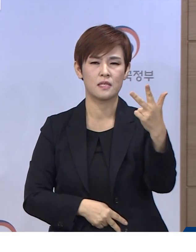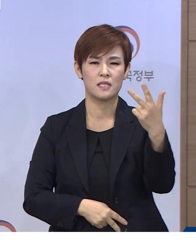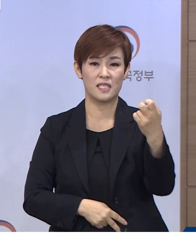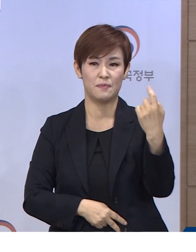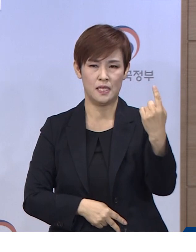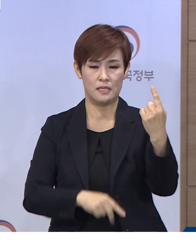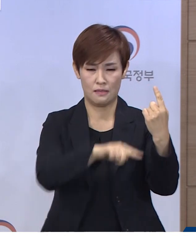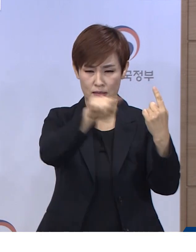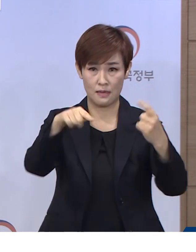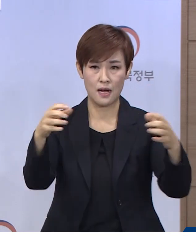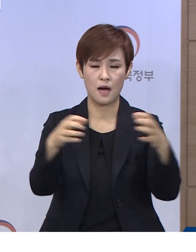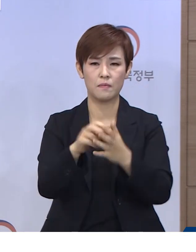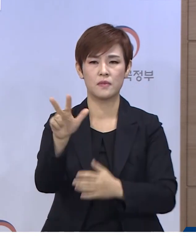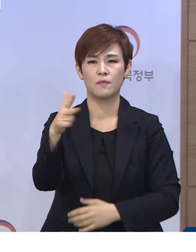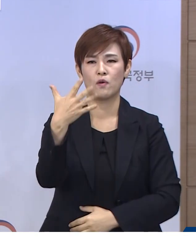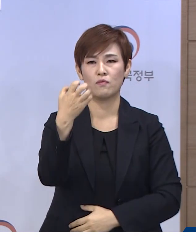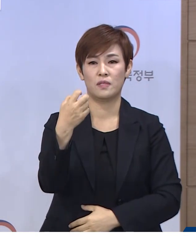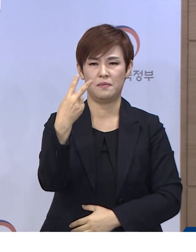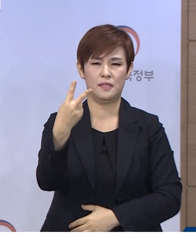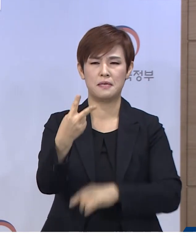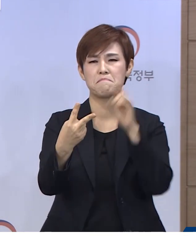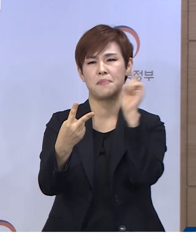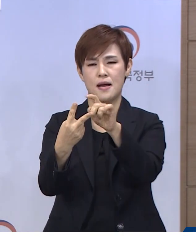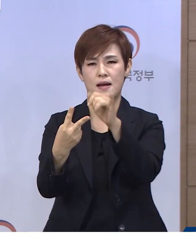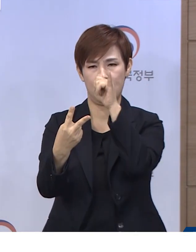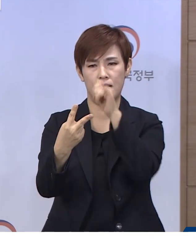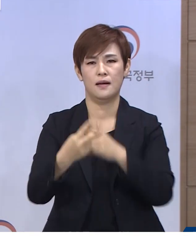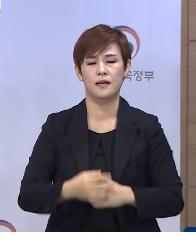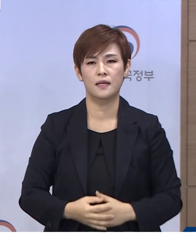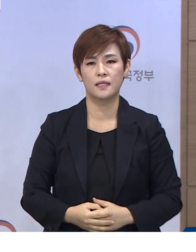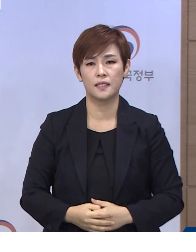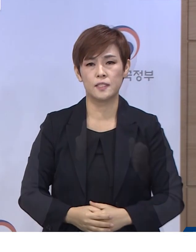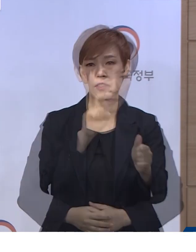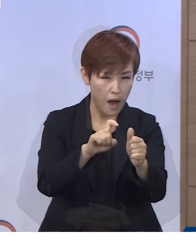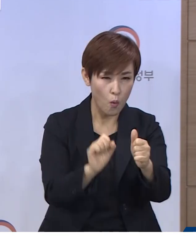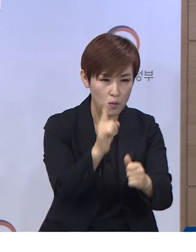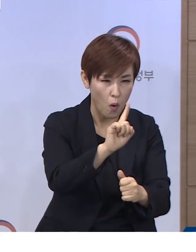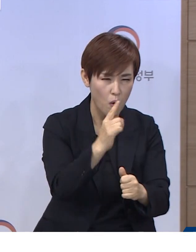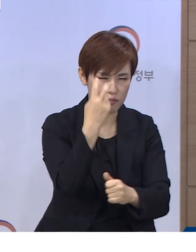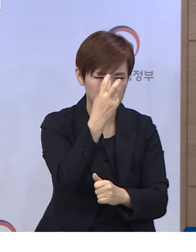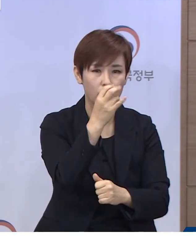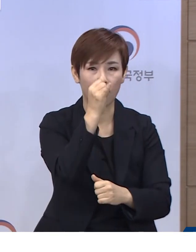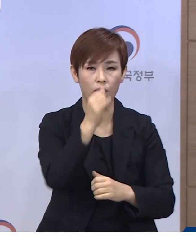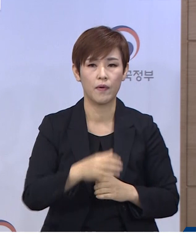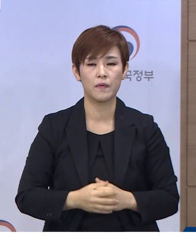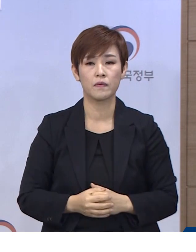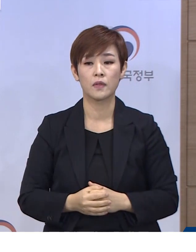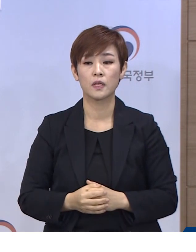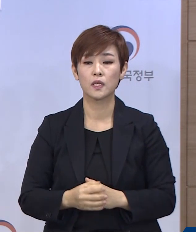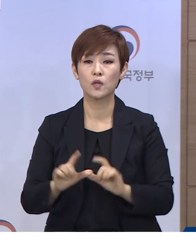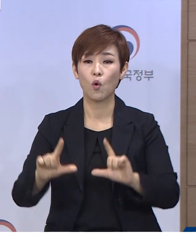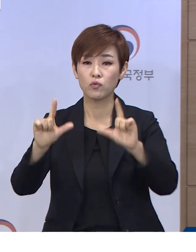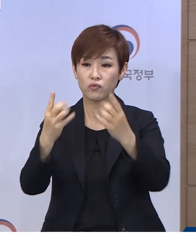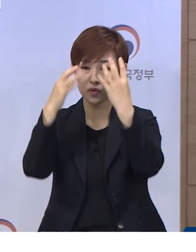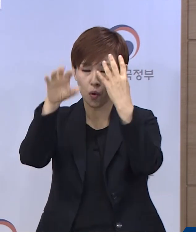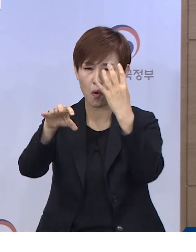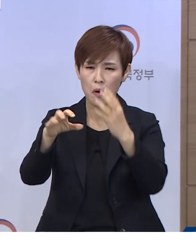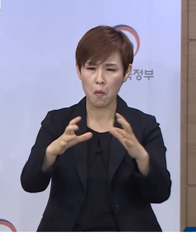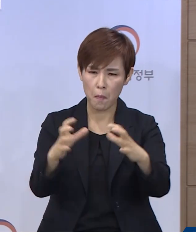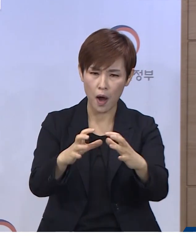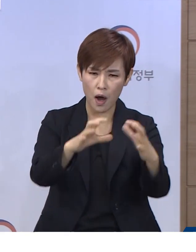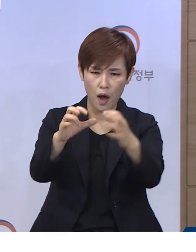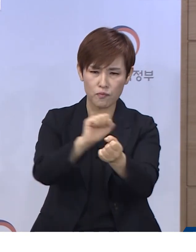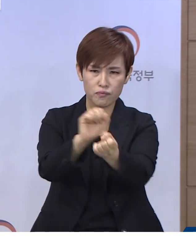등 총 790 2명의 확진 되는 대규모 집단 감염이 발생 했습니다 서울 동부 추석 확 친자 집단 발생 원인에 대해